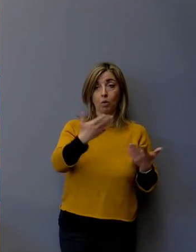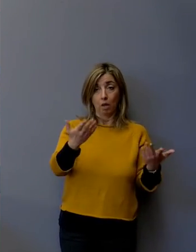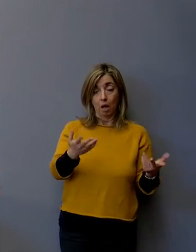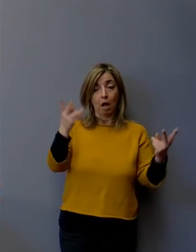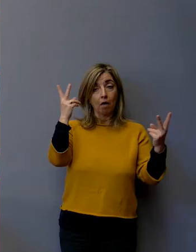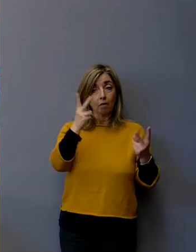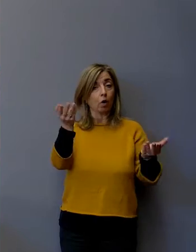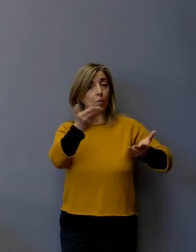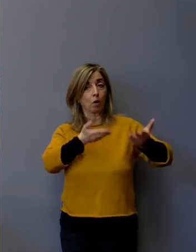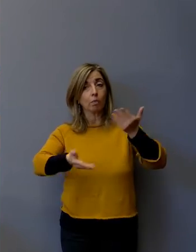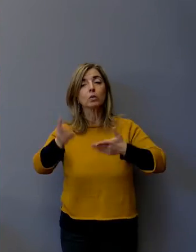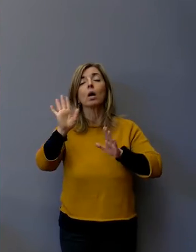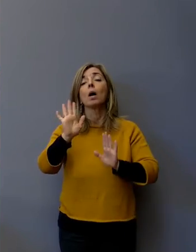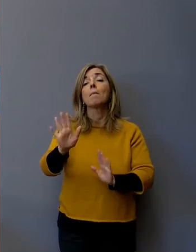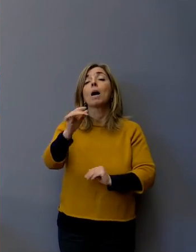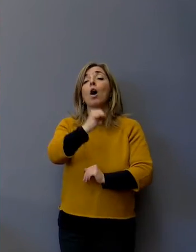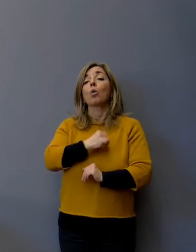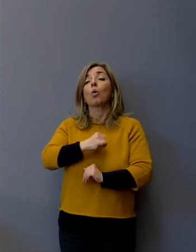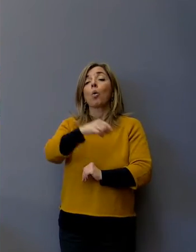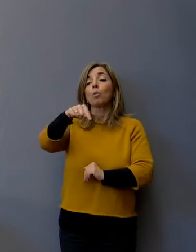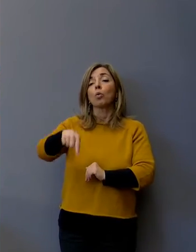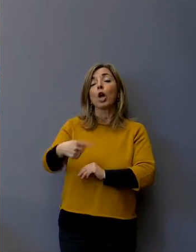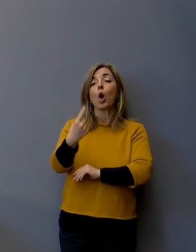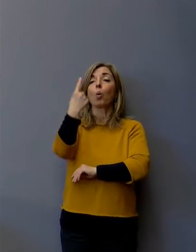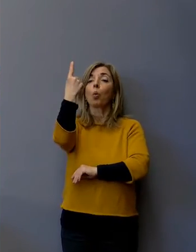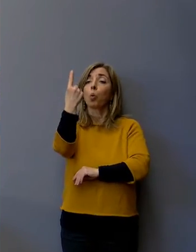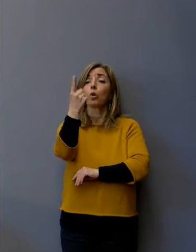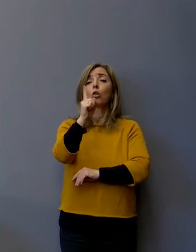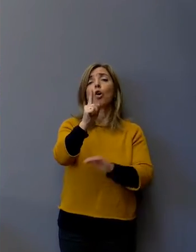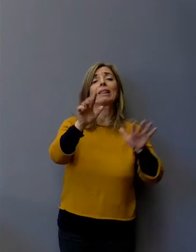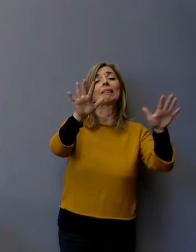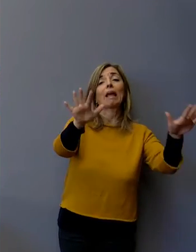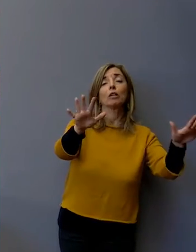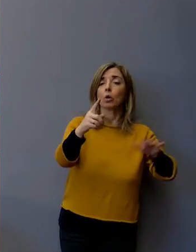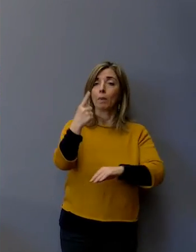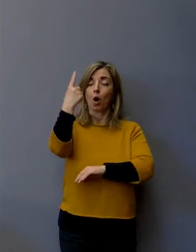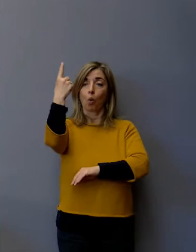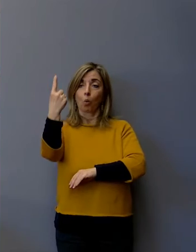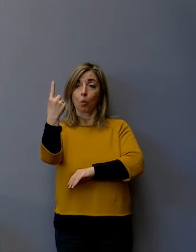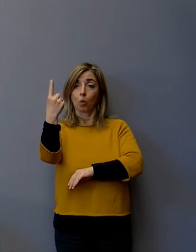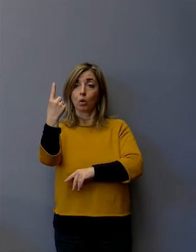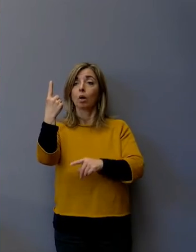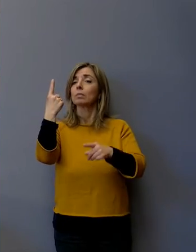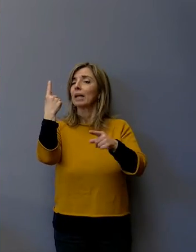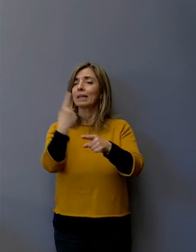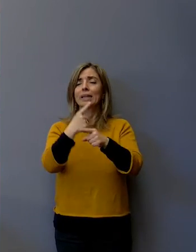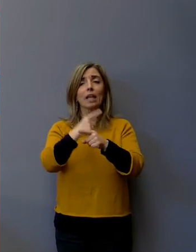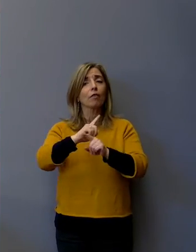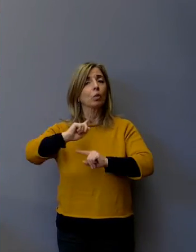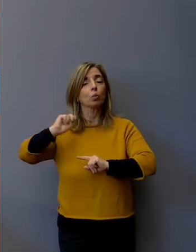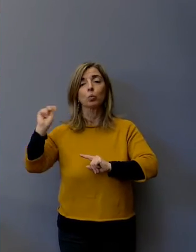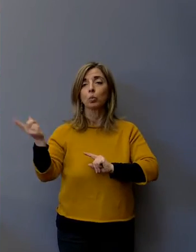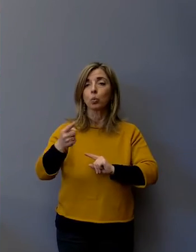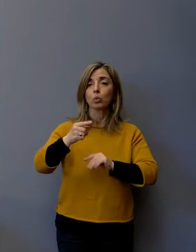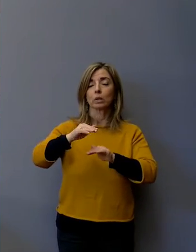e 1 e come tale destra sinistra centro detto il centrosinistra devono remare tutti dalla stessa parte questa è